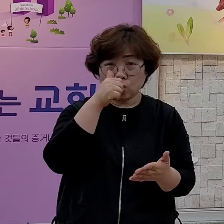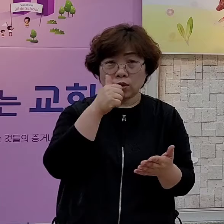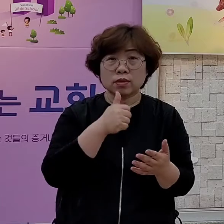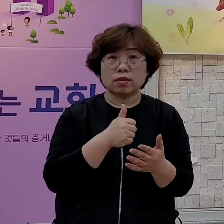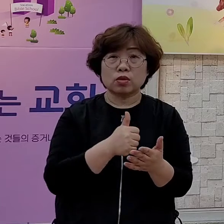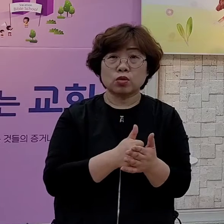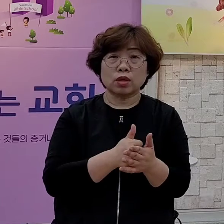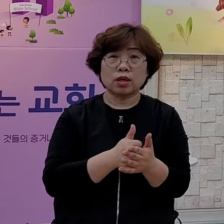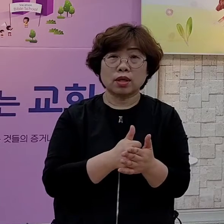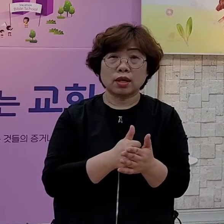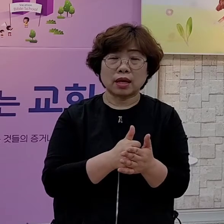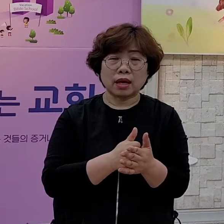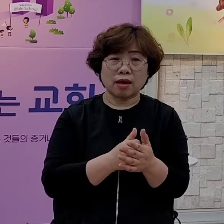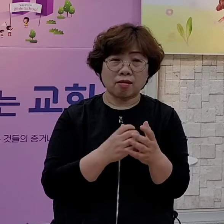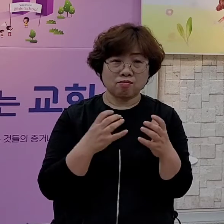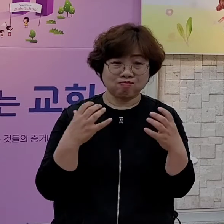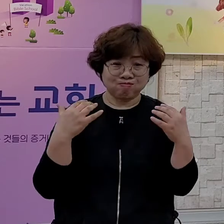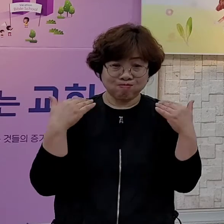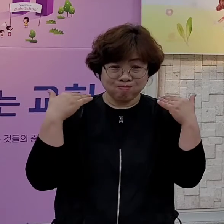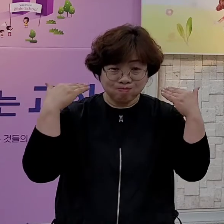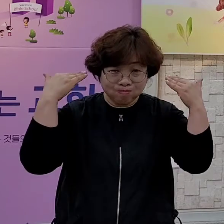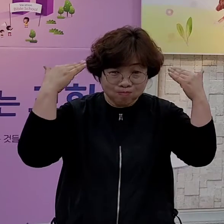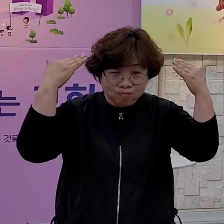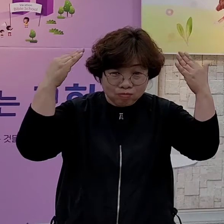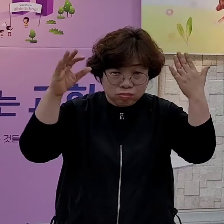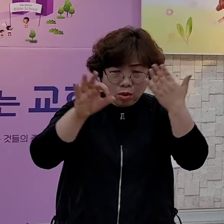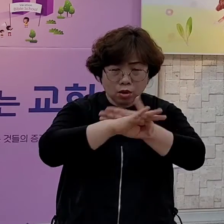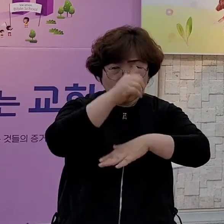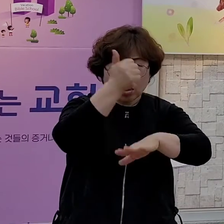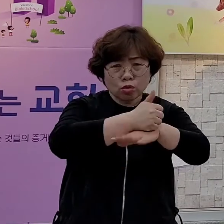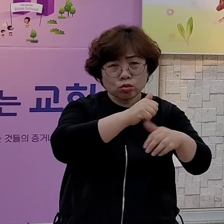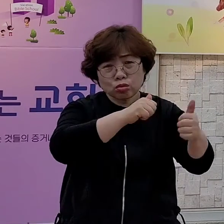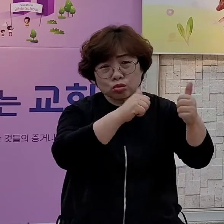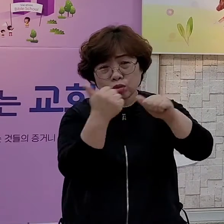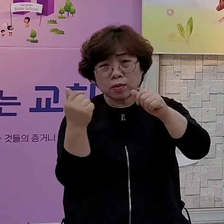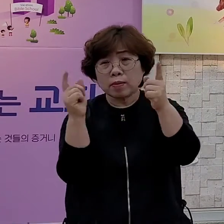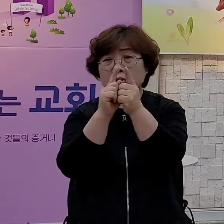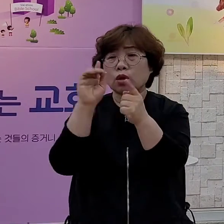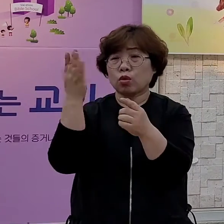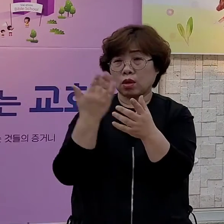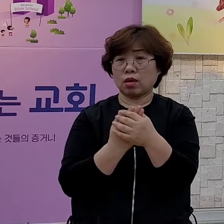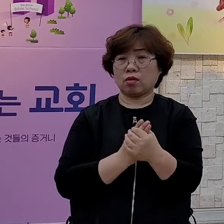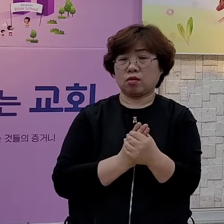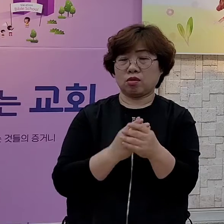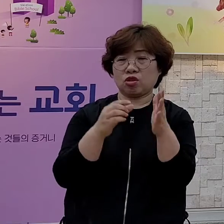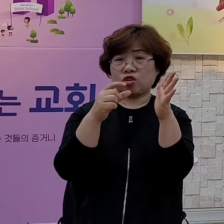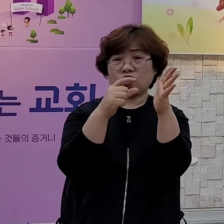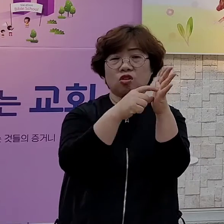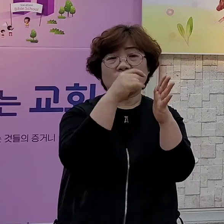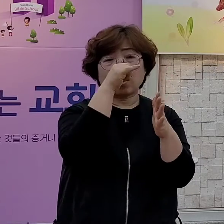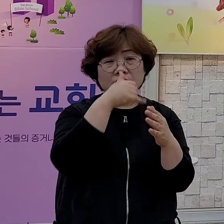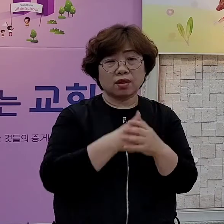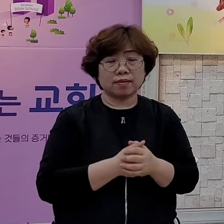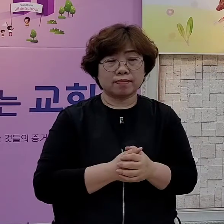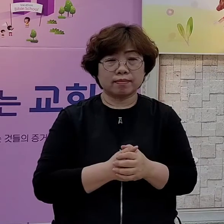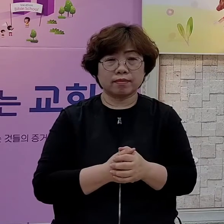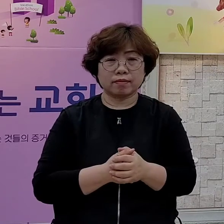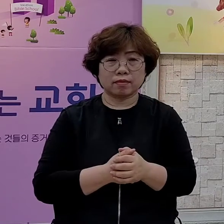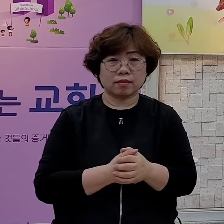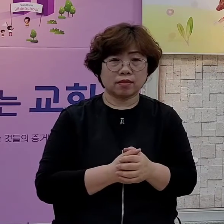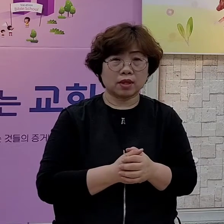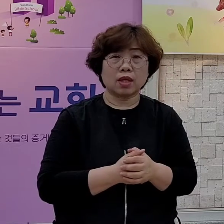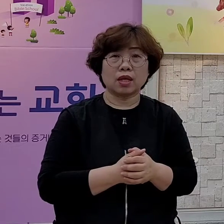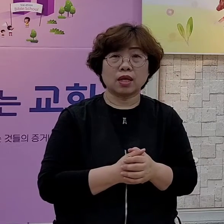더 커지면서 어디까지요? 사망, 죽음까지 간다 라고 말씀하고, 그